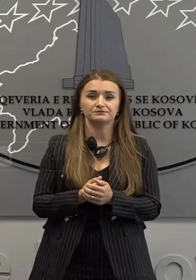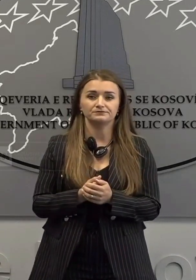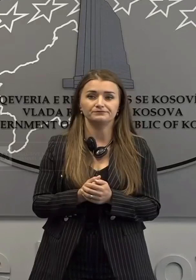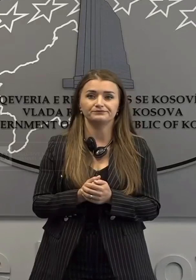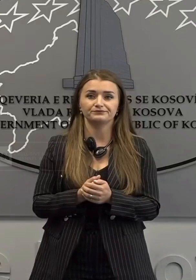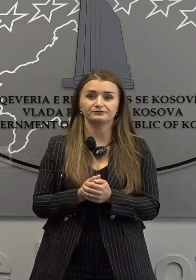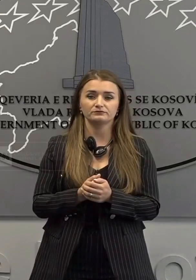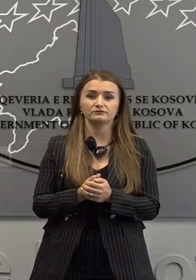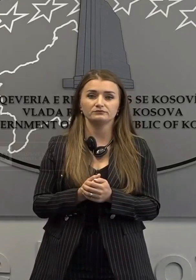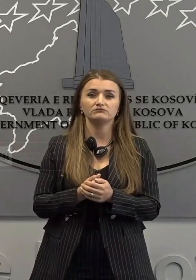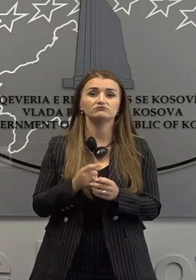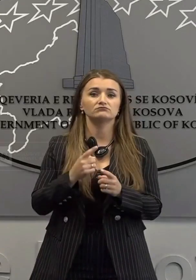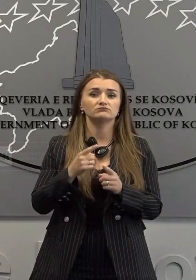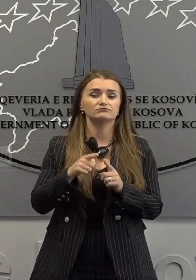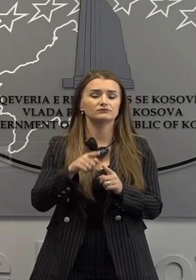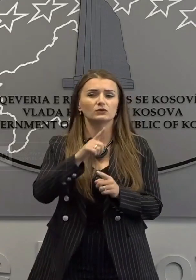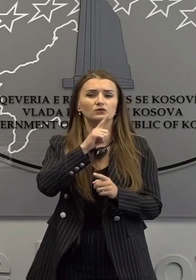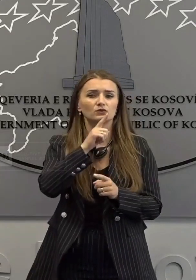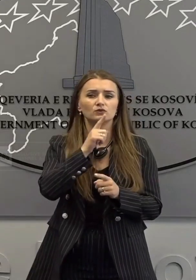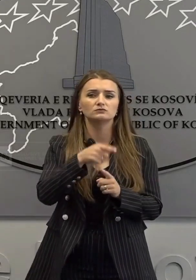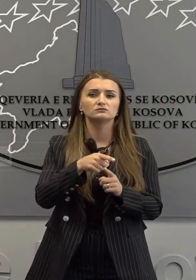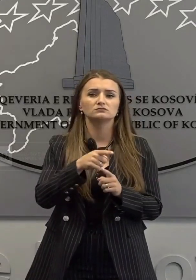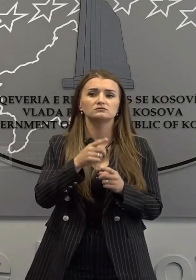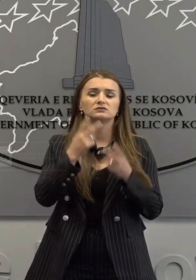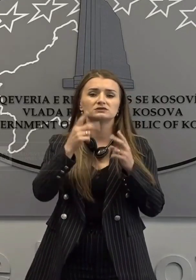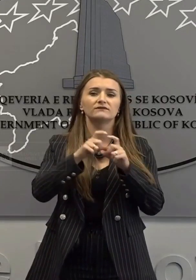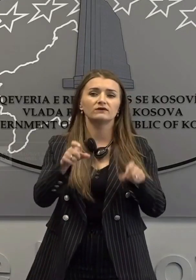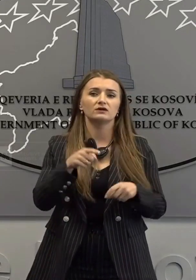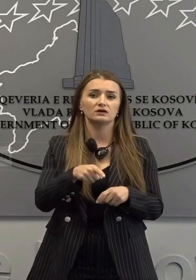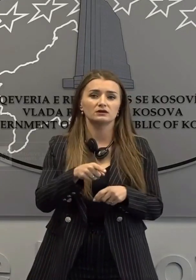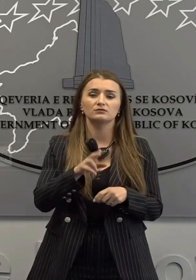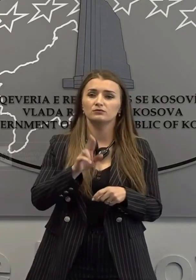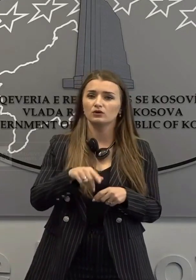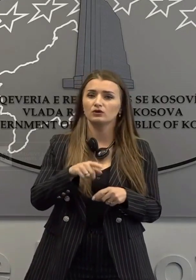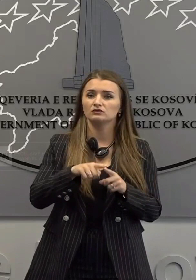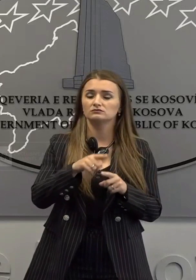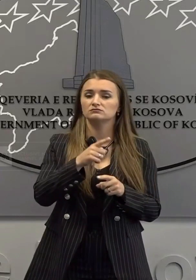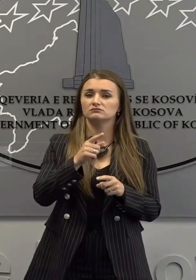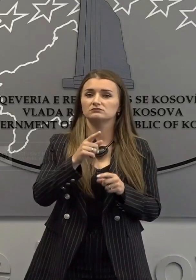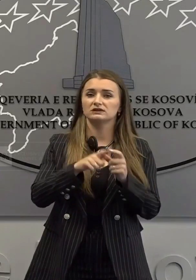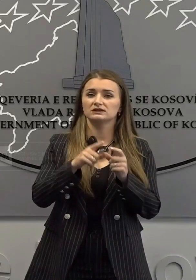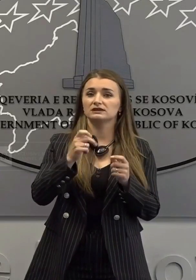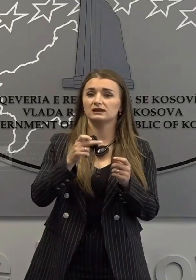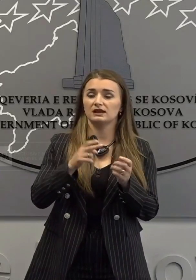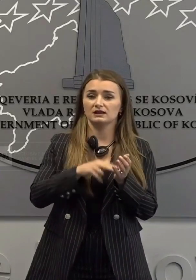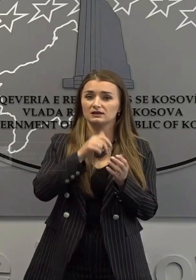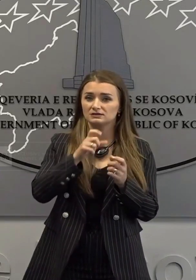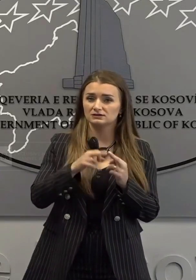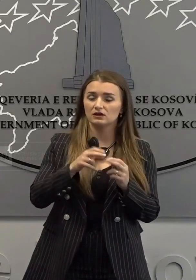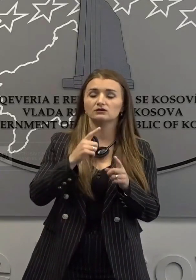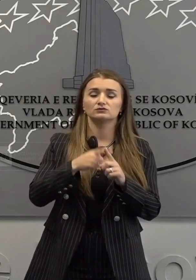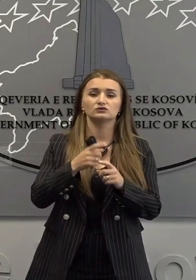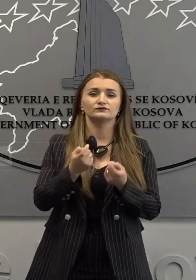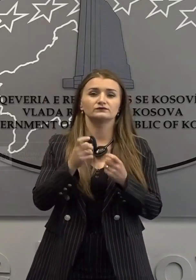Drenicë. Përgjegjëse kryesore për shumë masakra në rajonin e Drenicës dhe për fatin e shumë personave të zhdukur në këto fshatra